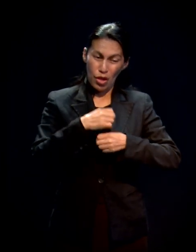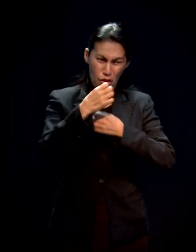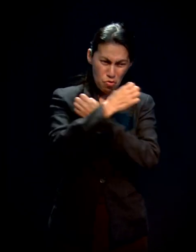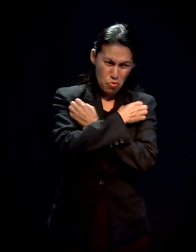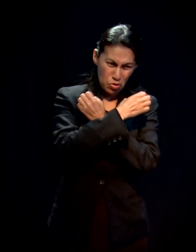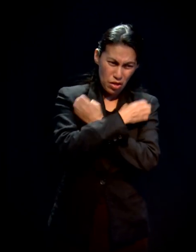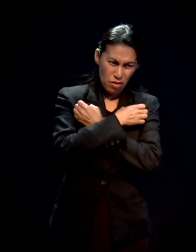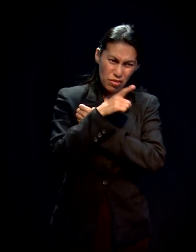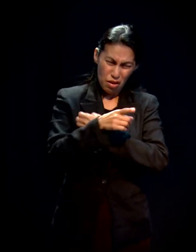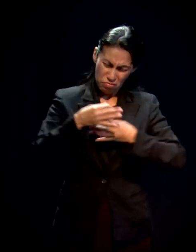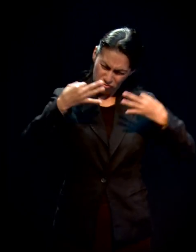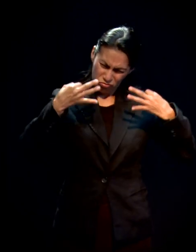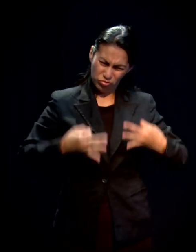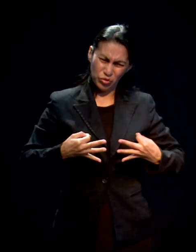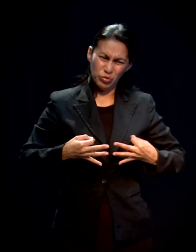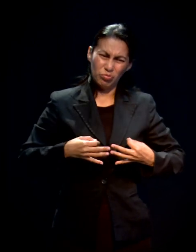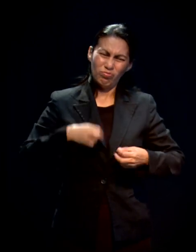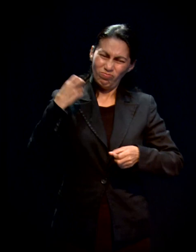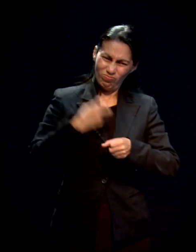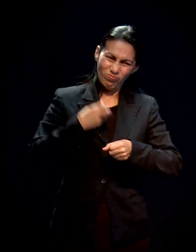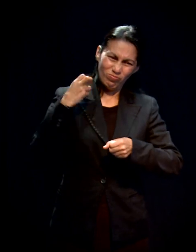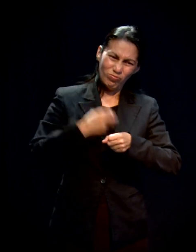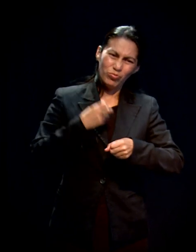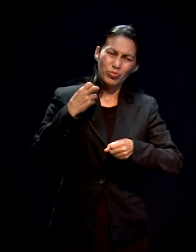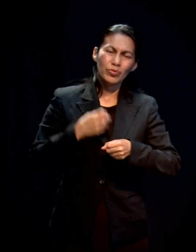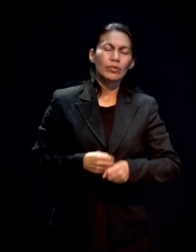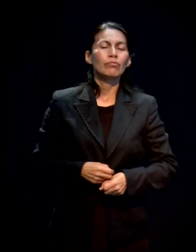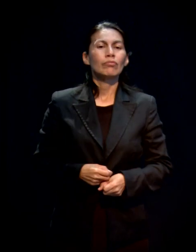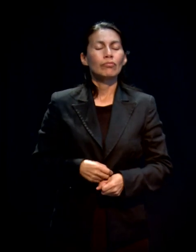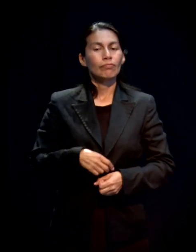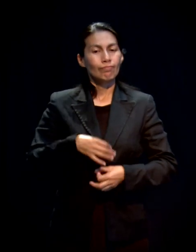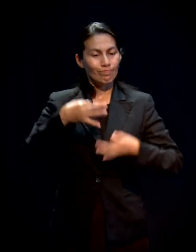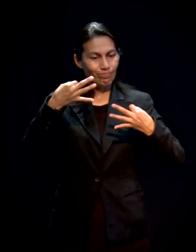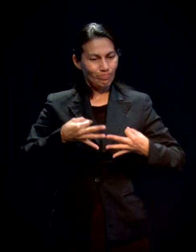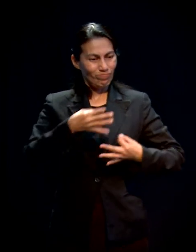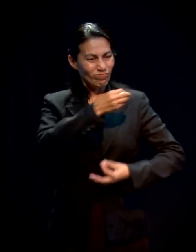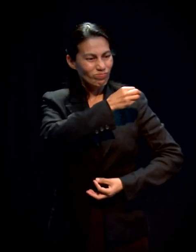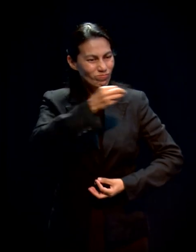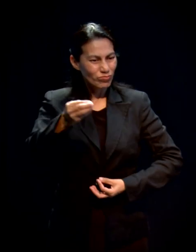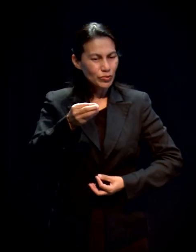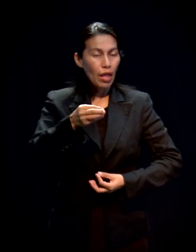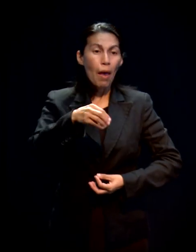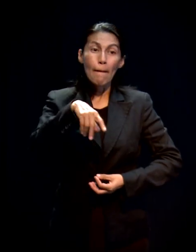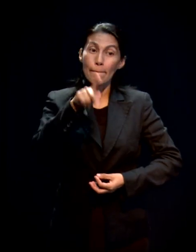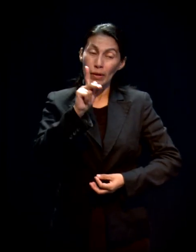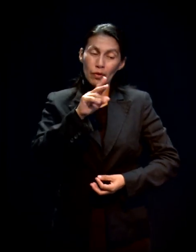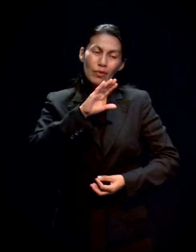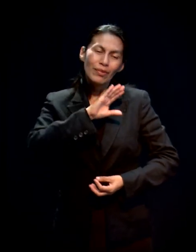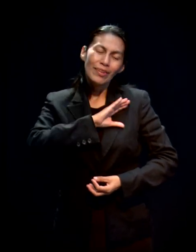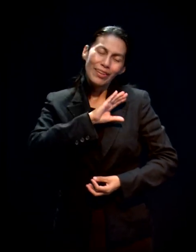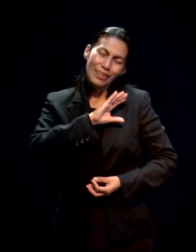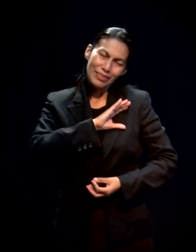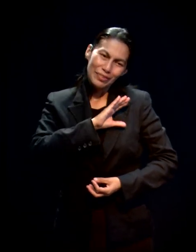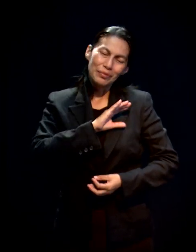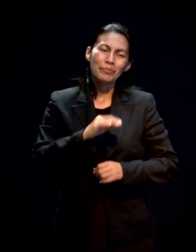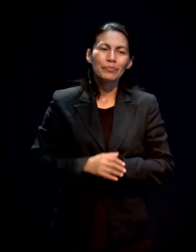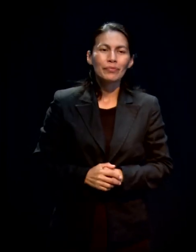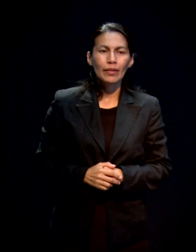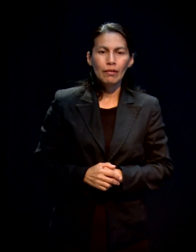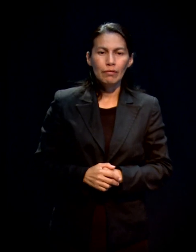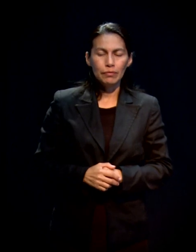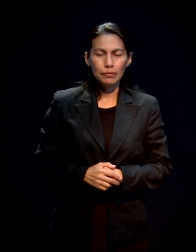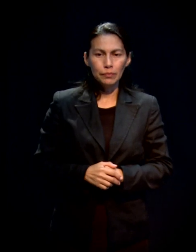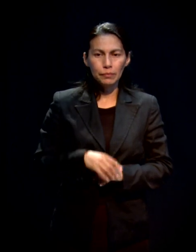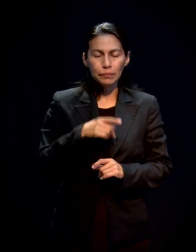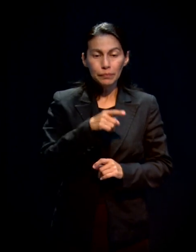forjado como una persona firme dura mandona pero mi papá era muy tierno y recuerdo que desde ese